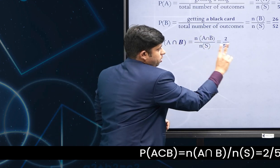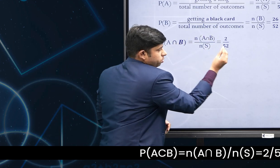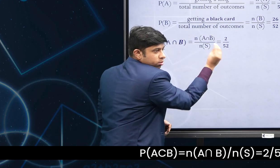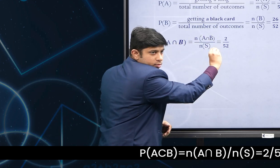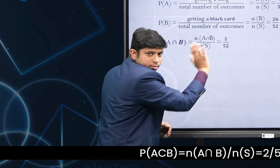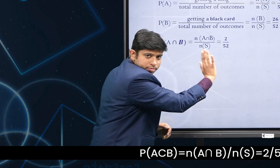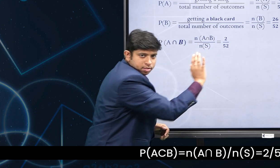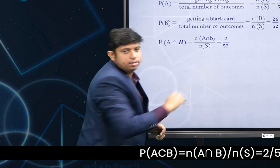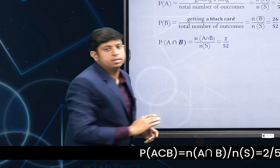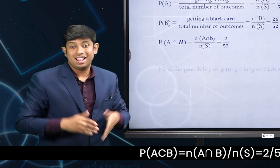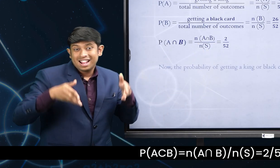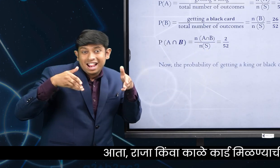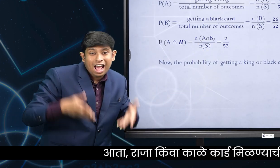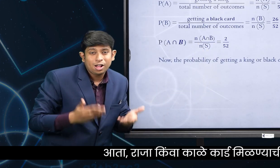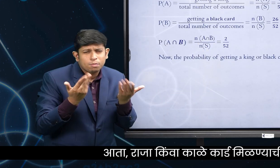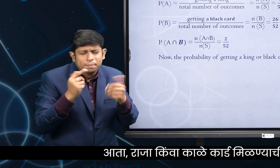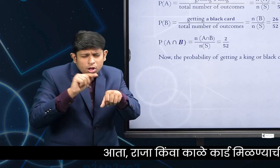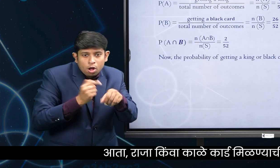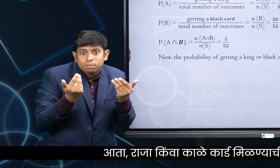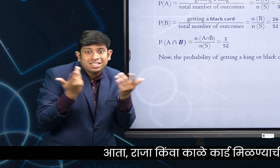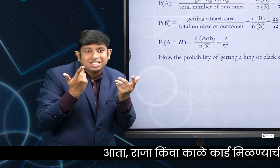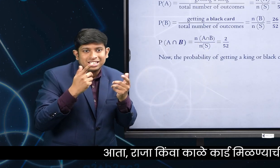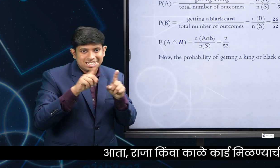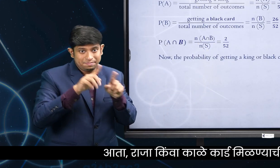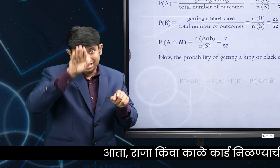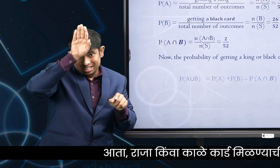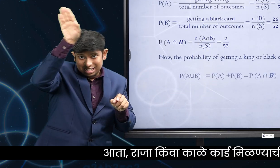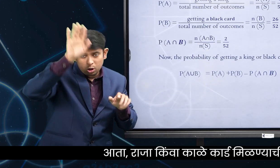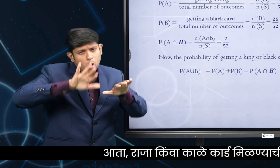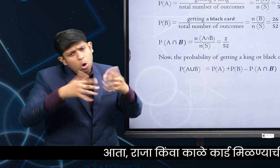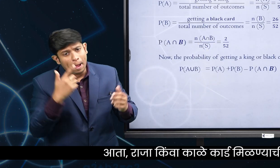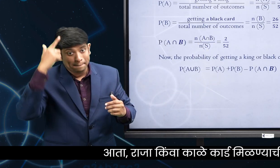बरोबर 2/52. आता राजा किंवा काळे कार्ड मिळण्याची शक्यता.